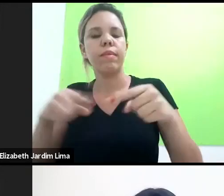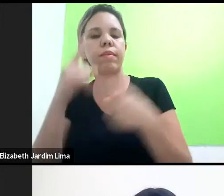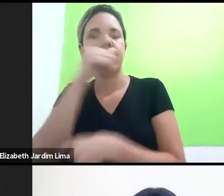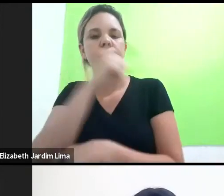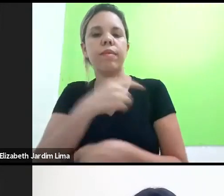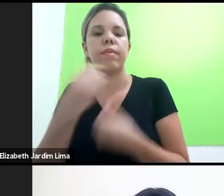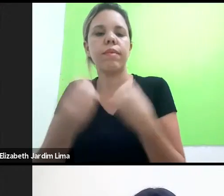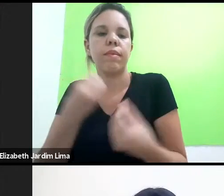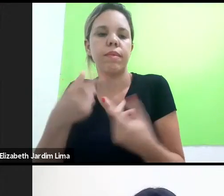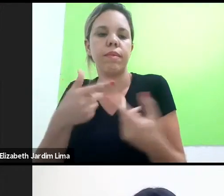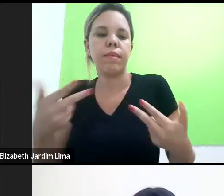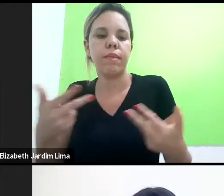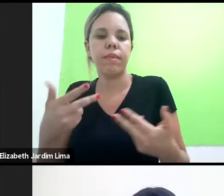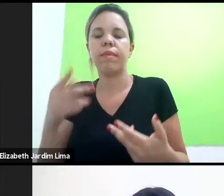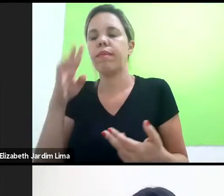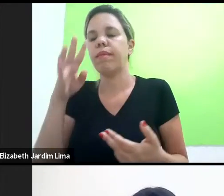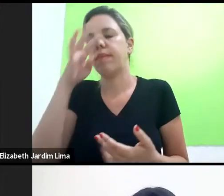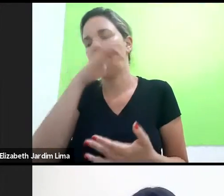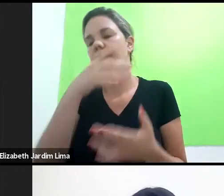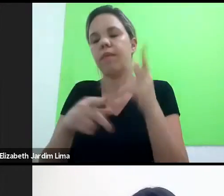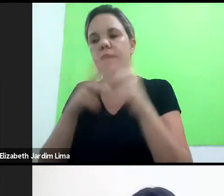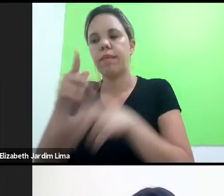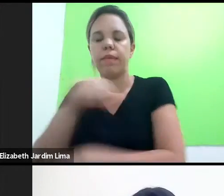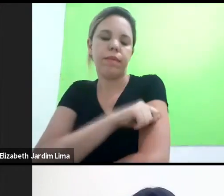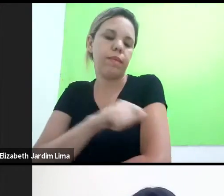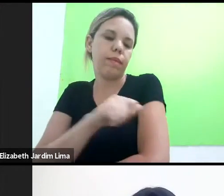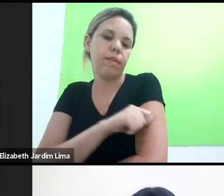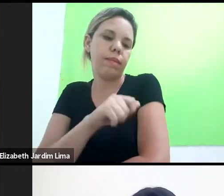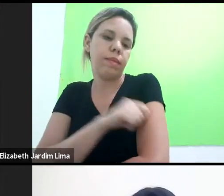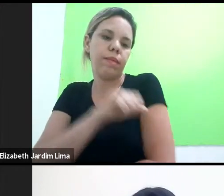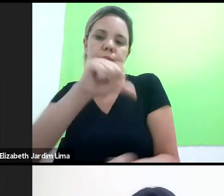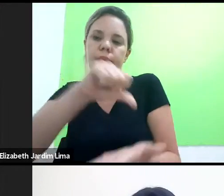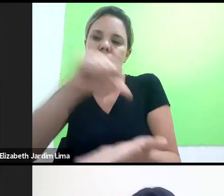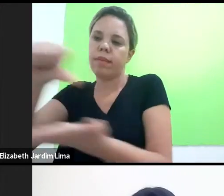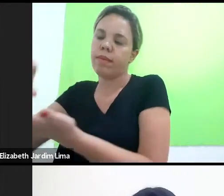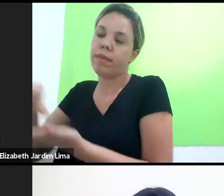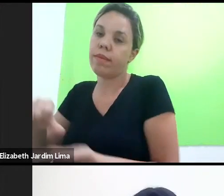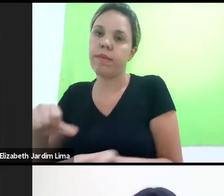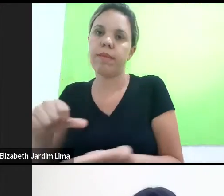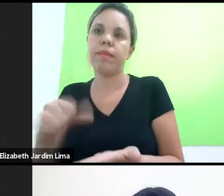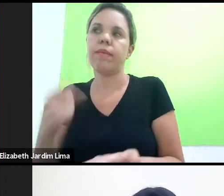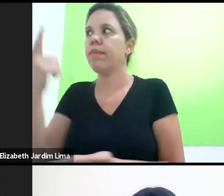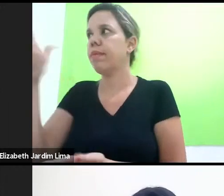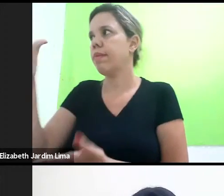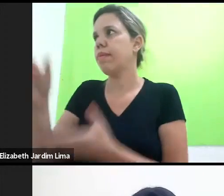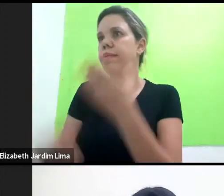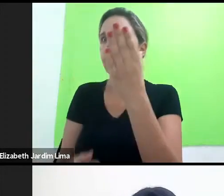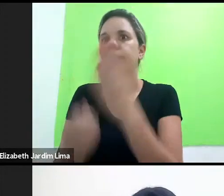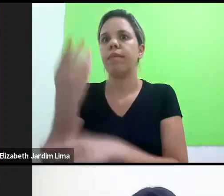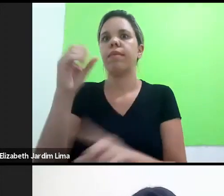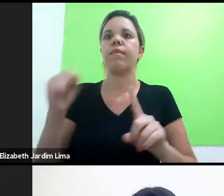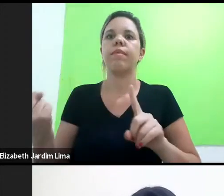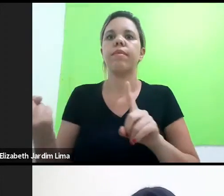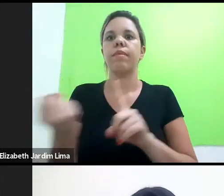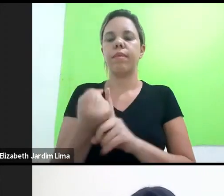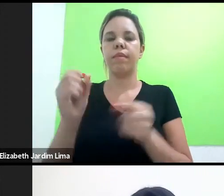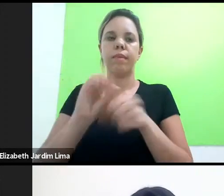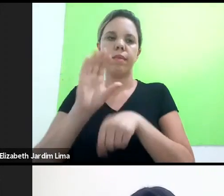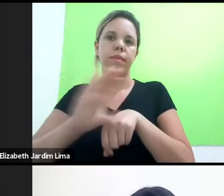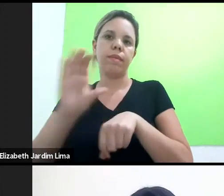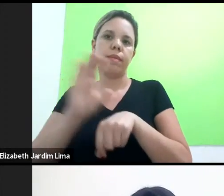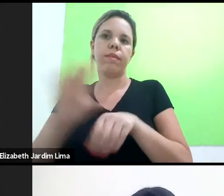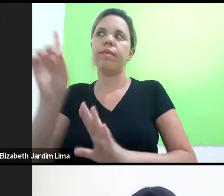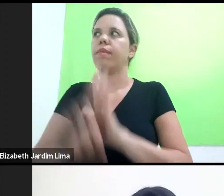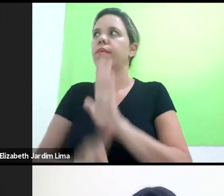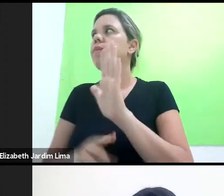né? Uma coisa que é banal, né, gente, para muitos alunos dos grandes centros, né, desde outras origens sociais, que é ir fazer um curso de direito, para